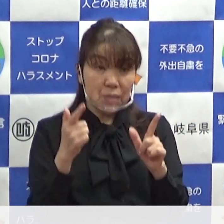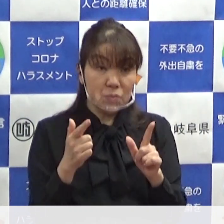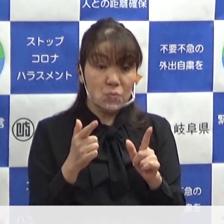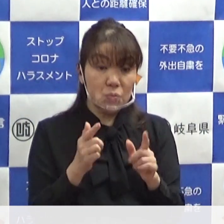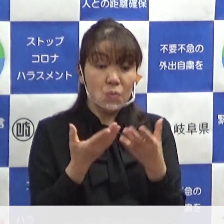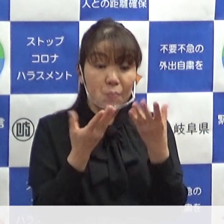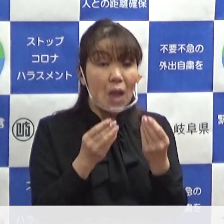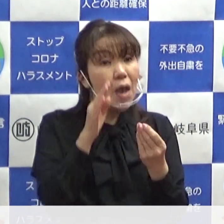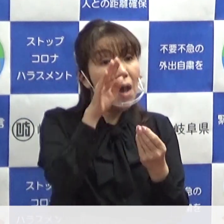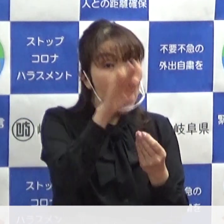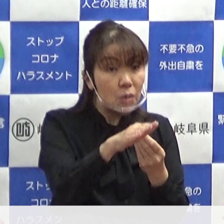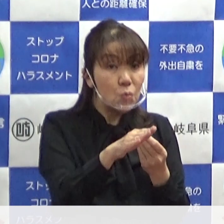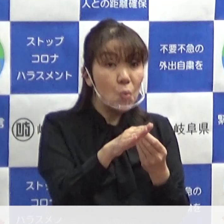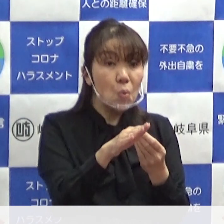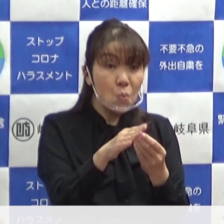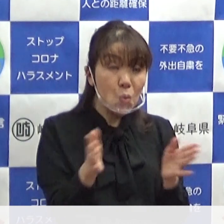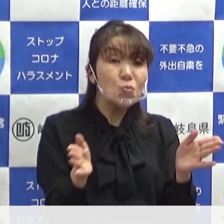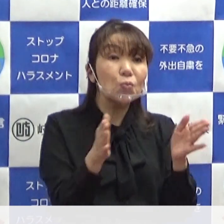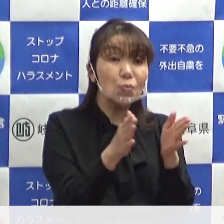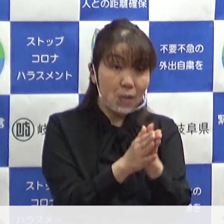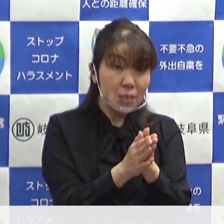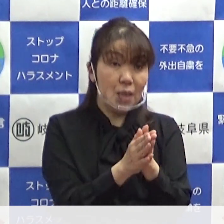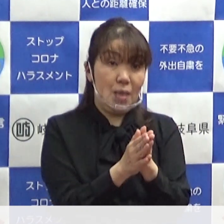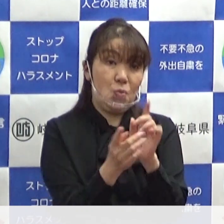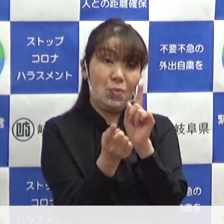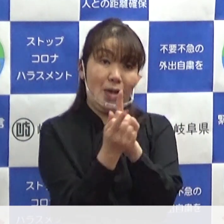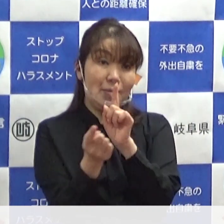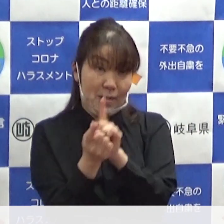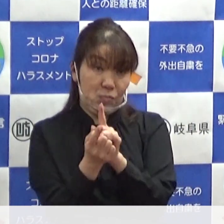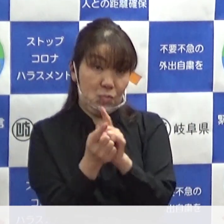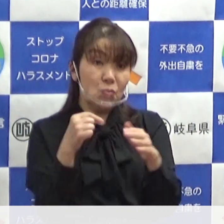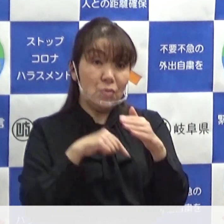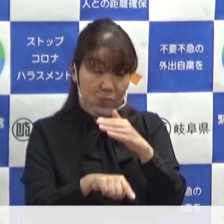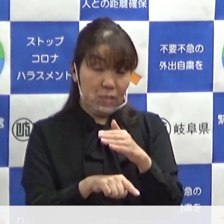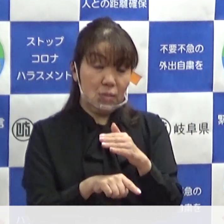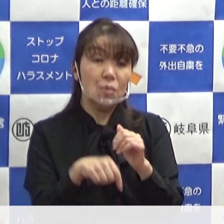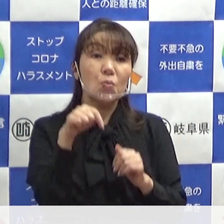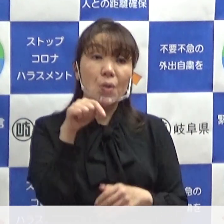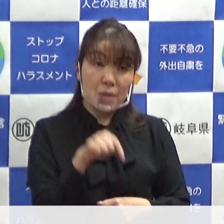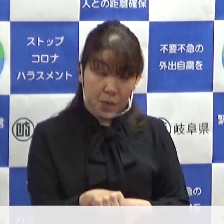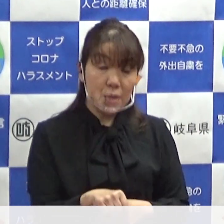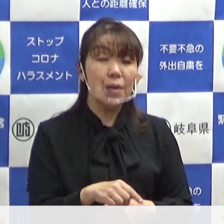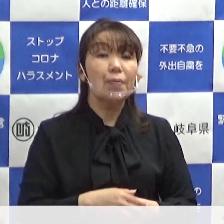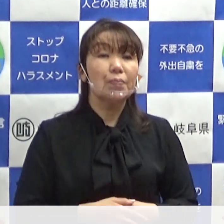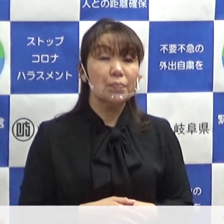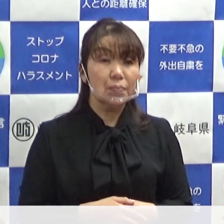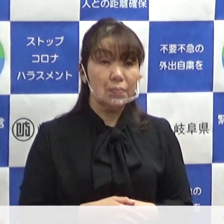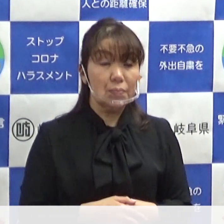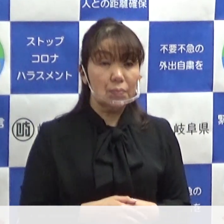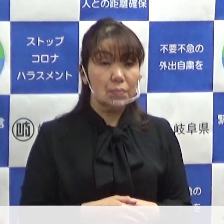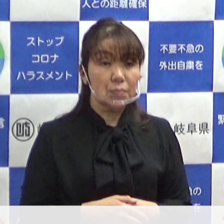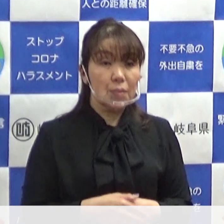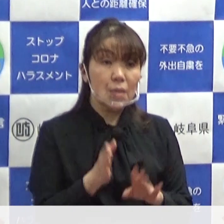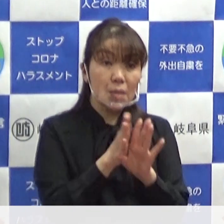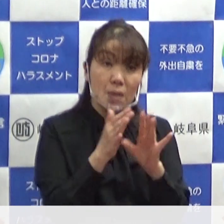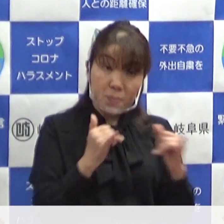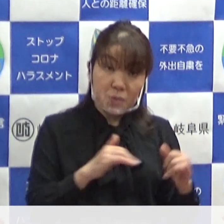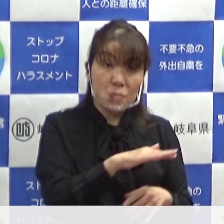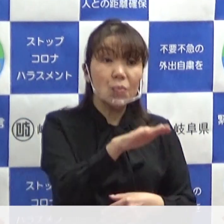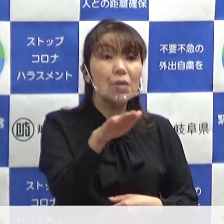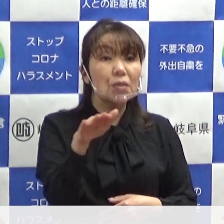のアフターコロナも含めてのコロナ対策でありますけれども、そういうことが県民の皆さ